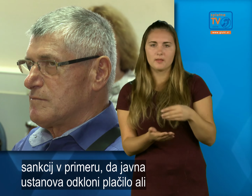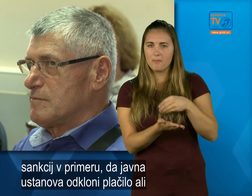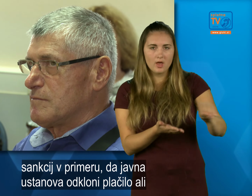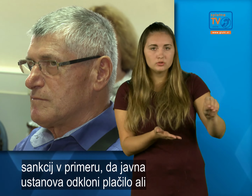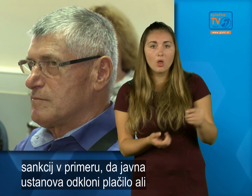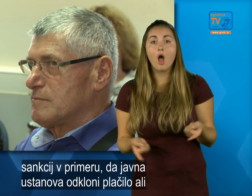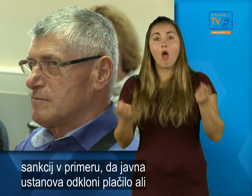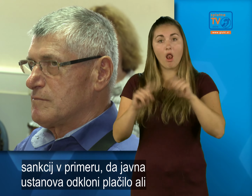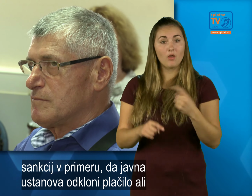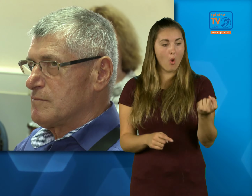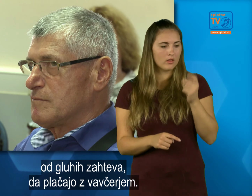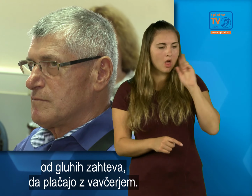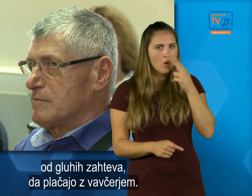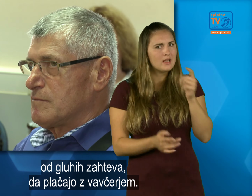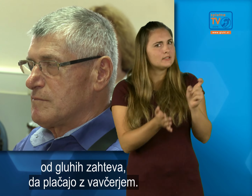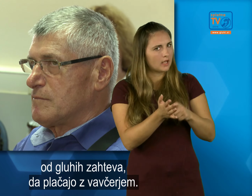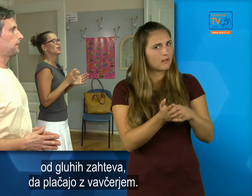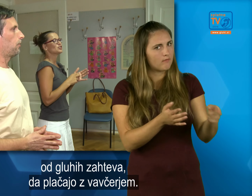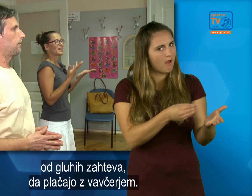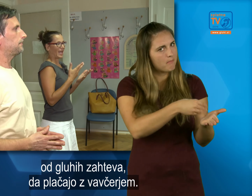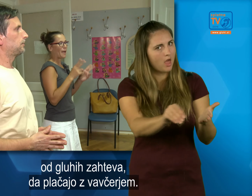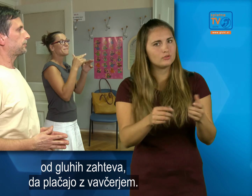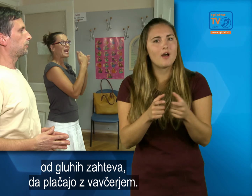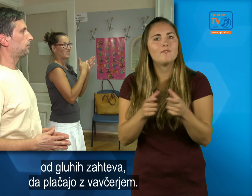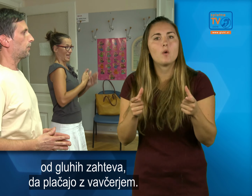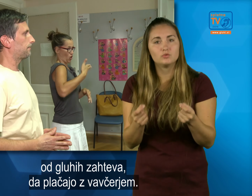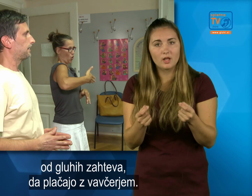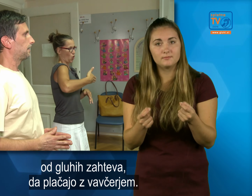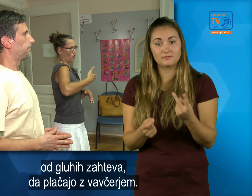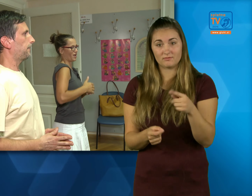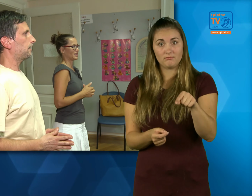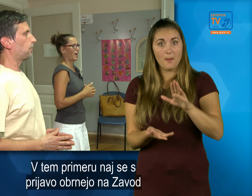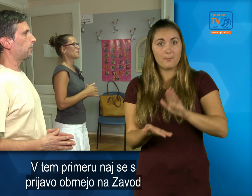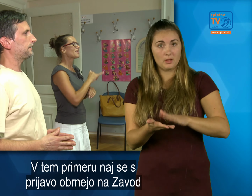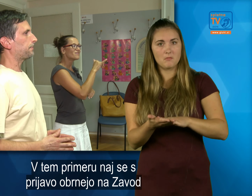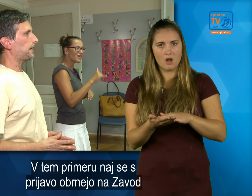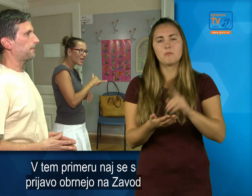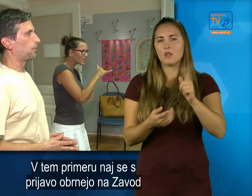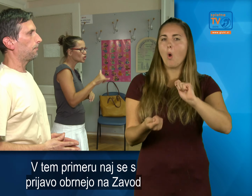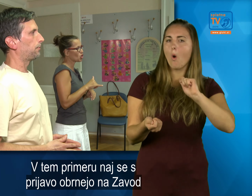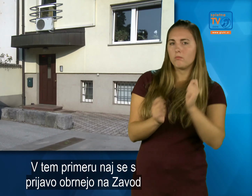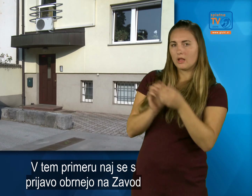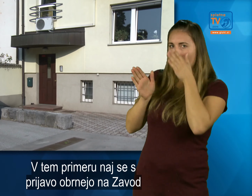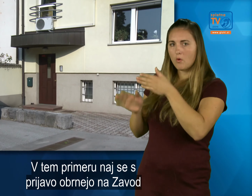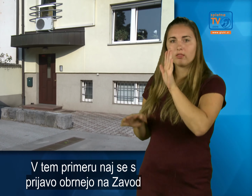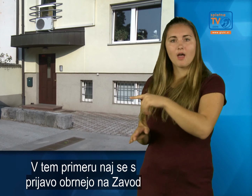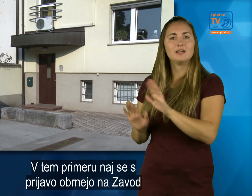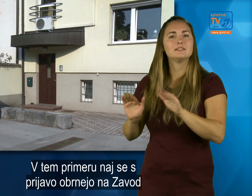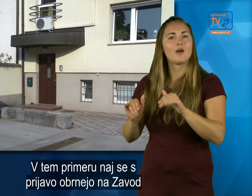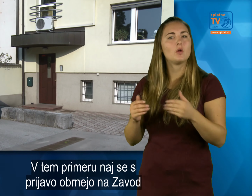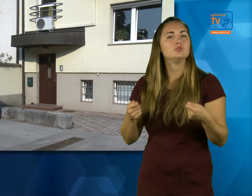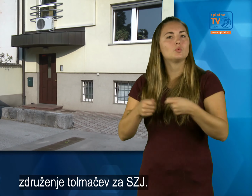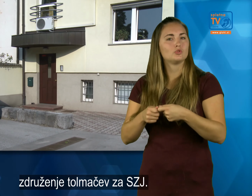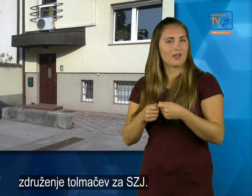plačilo ali od gluhih zahteva, da plačajo z vavčerjem. V tem primeru naj se s prijavo obrnejo